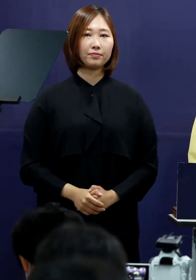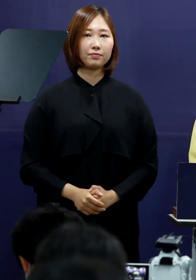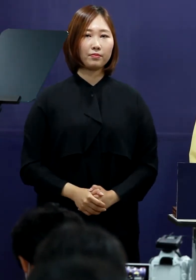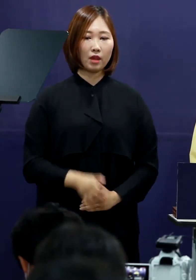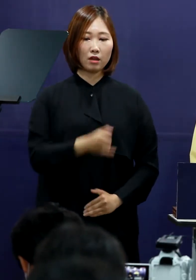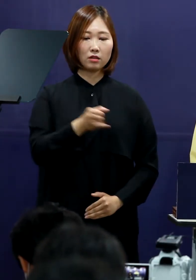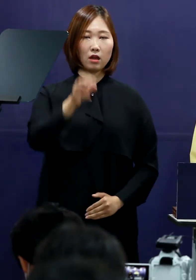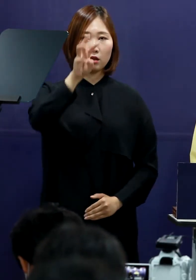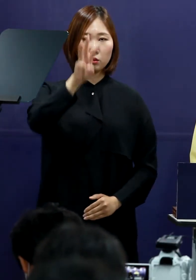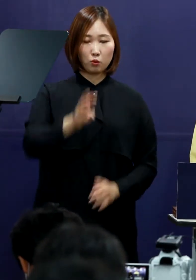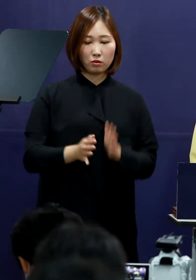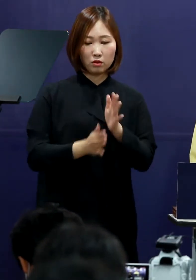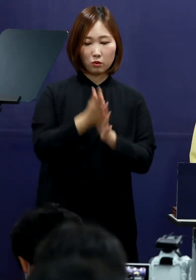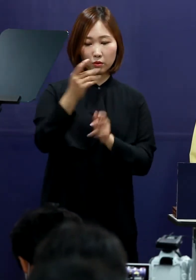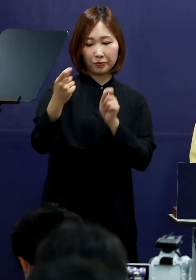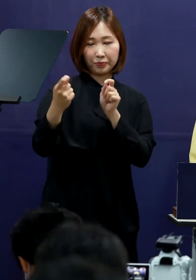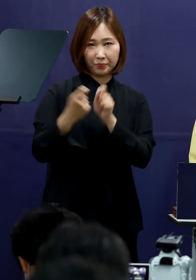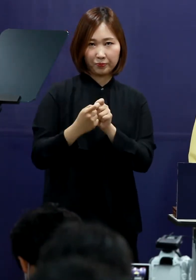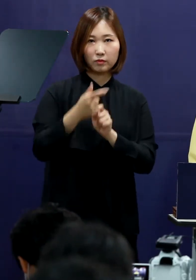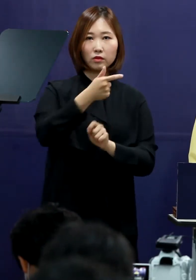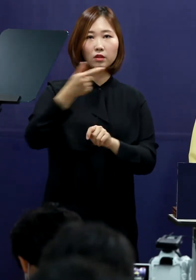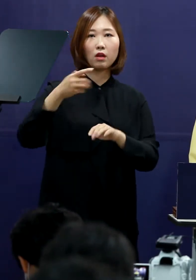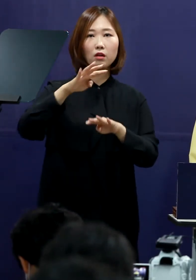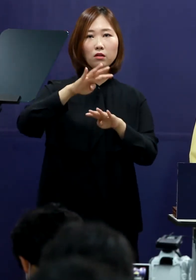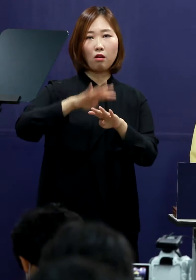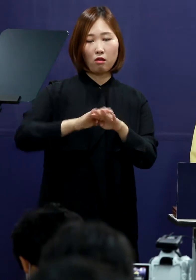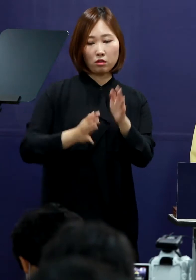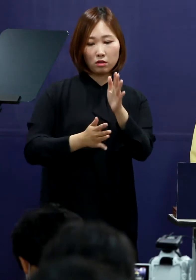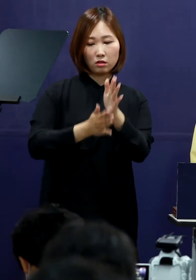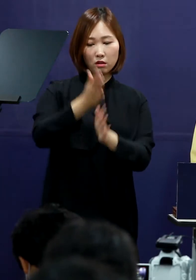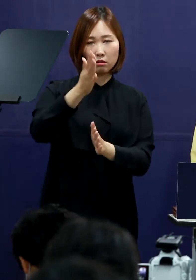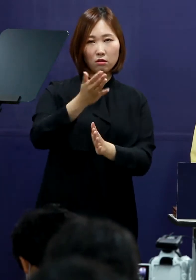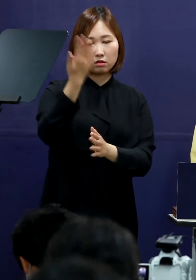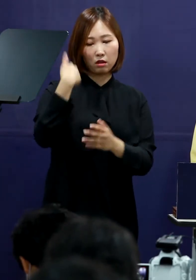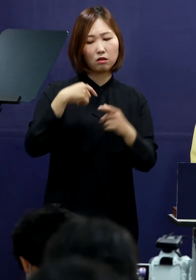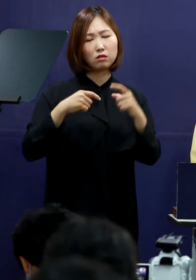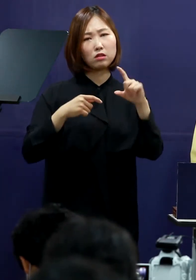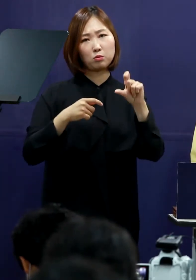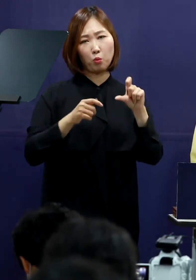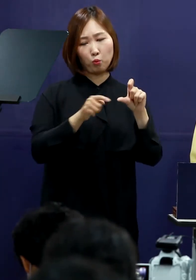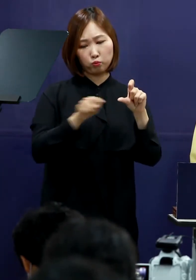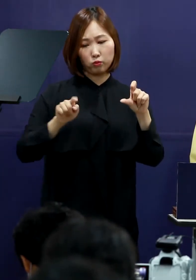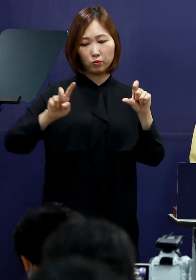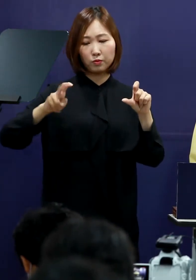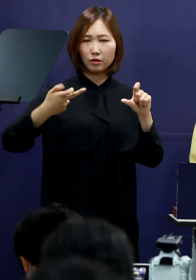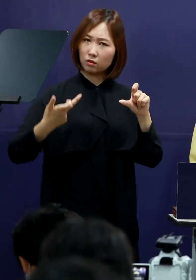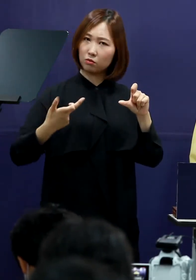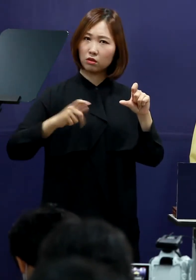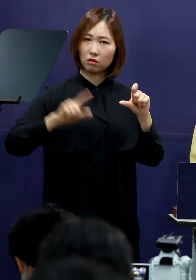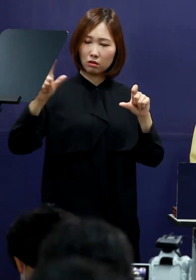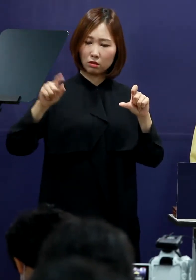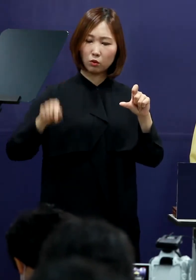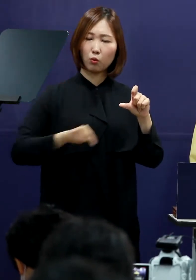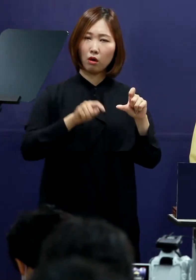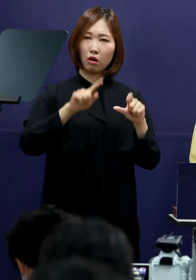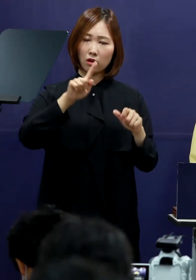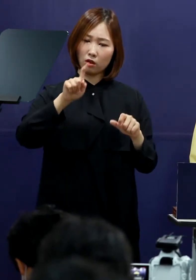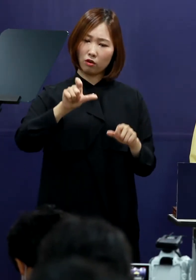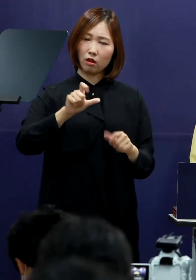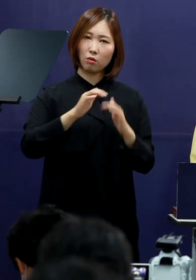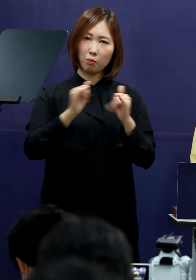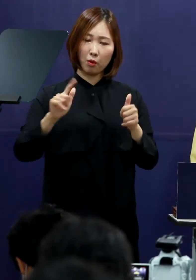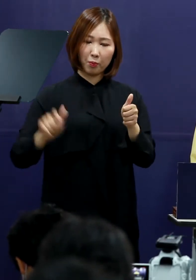우리 시와 인접한 대전에서 지난 15일부터 17일 사이에 15명의